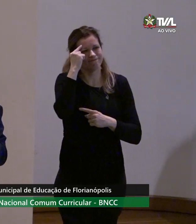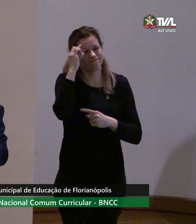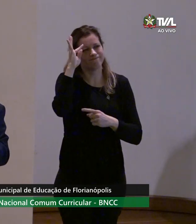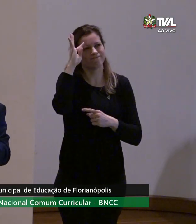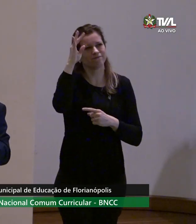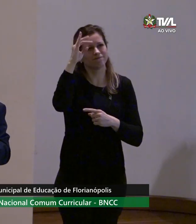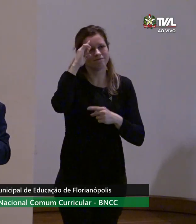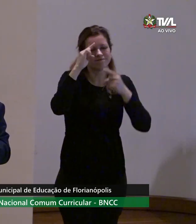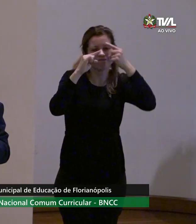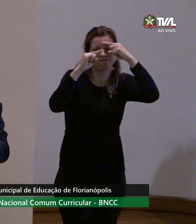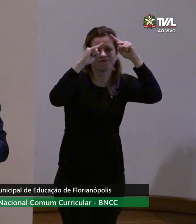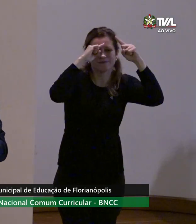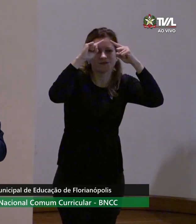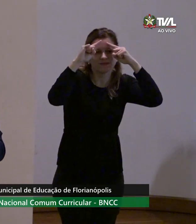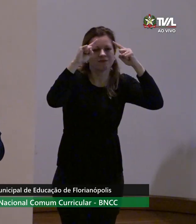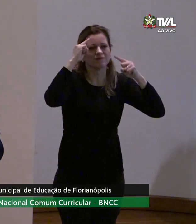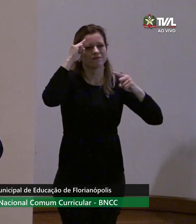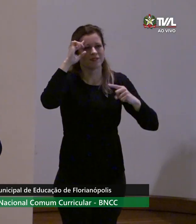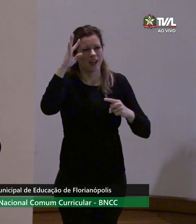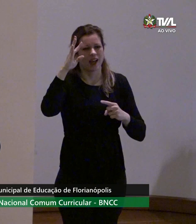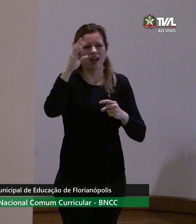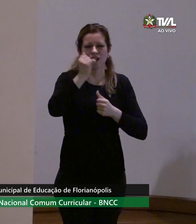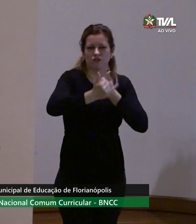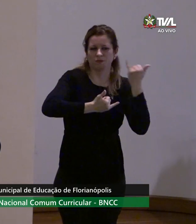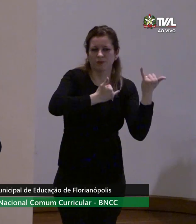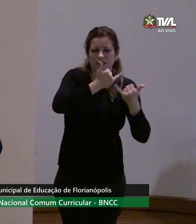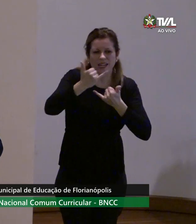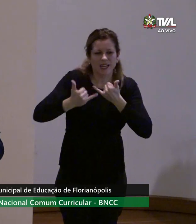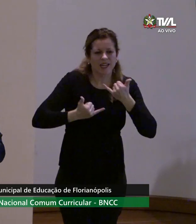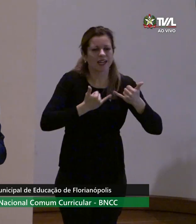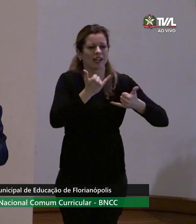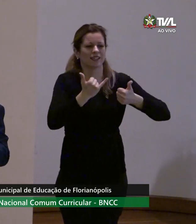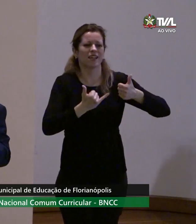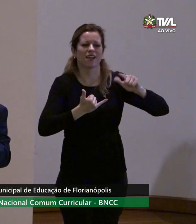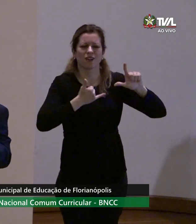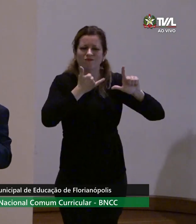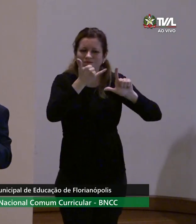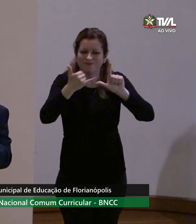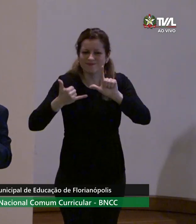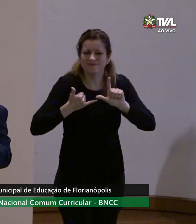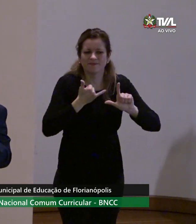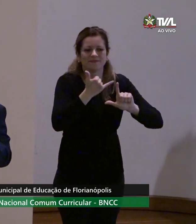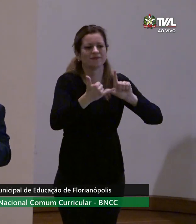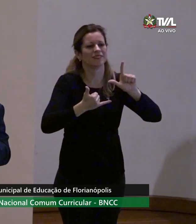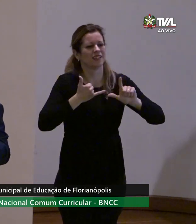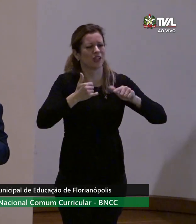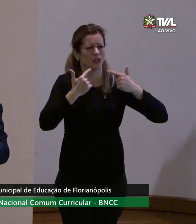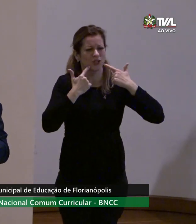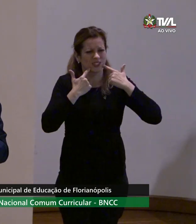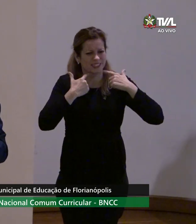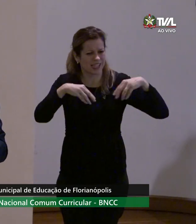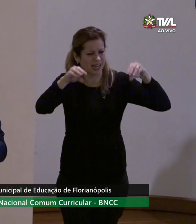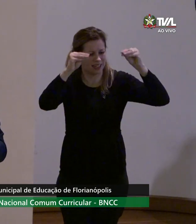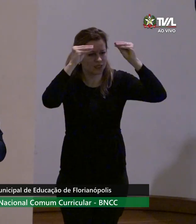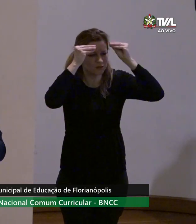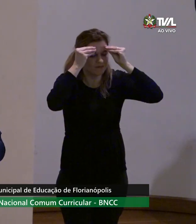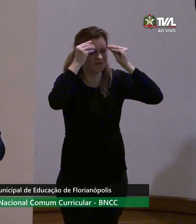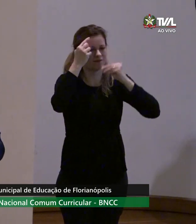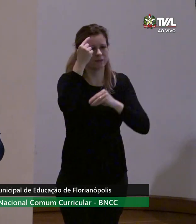e repensar as nossas brincadeiras das nossas interações as nossas linguagens